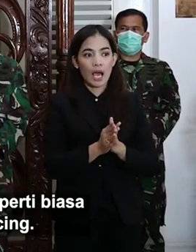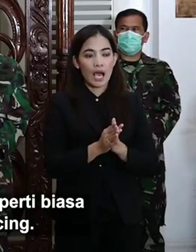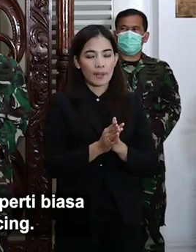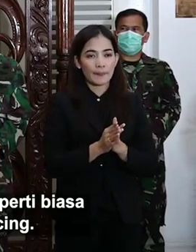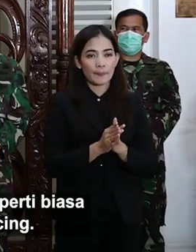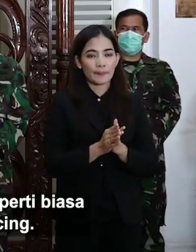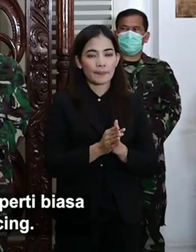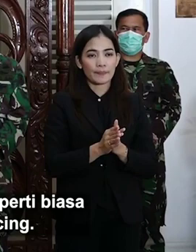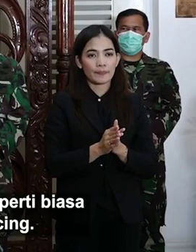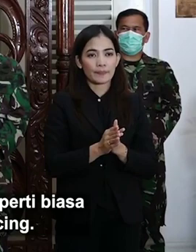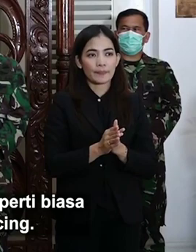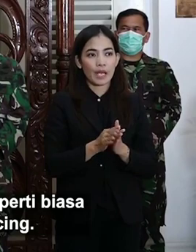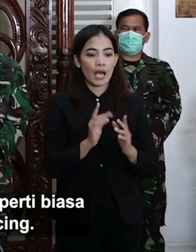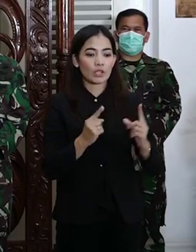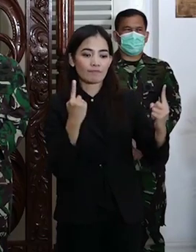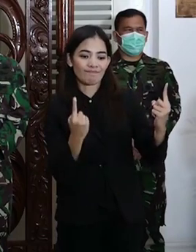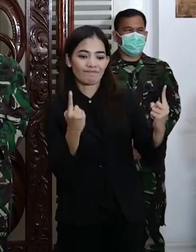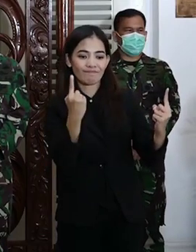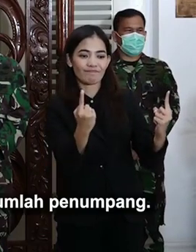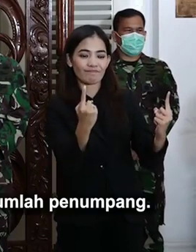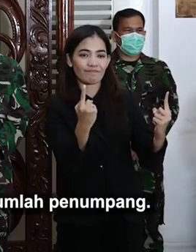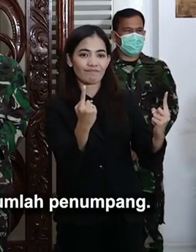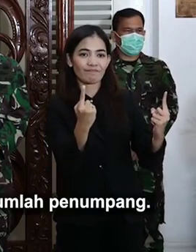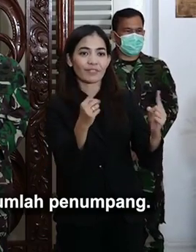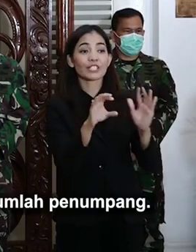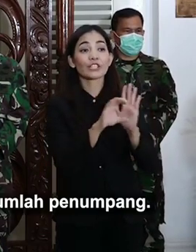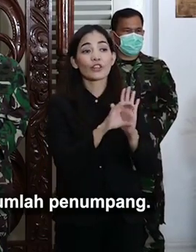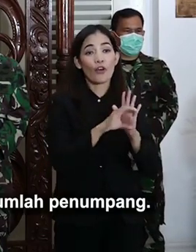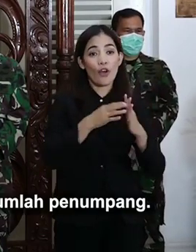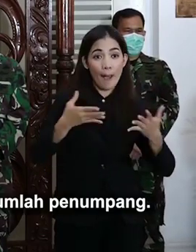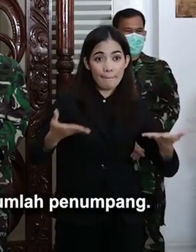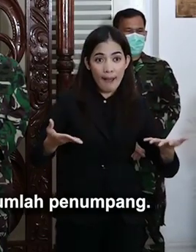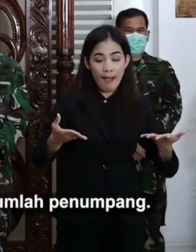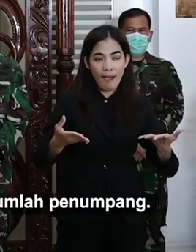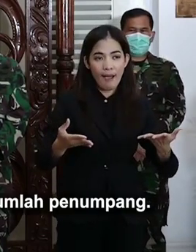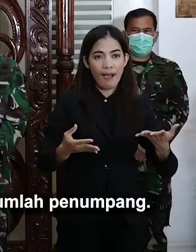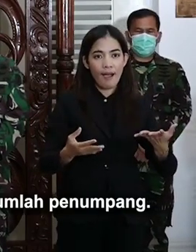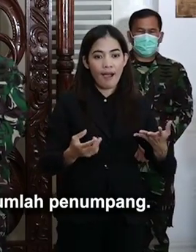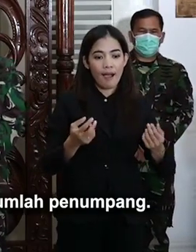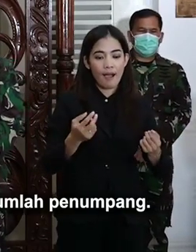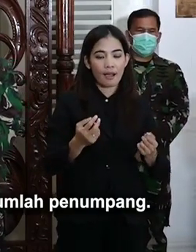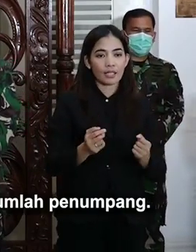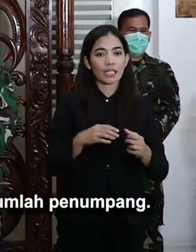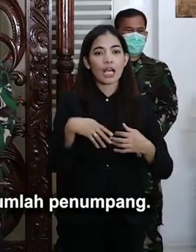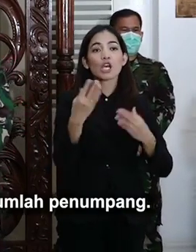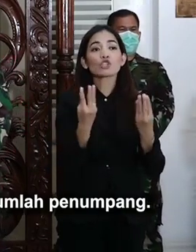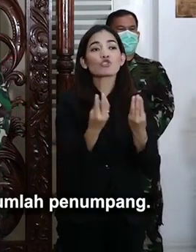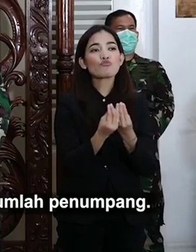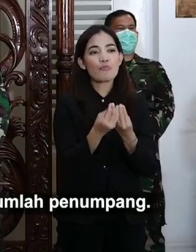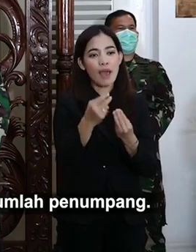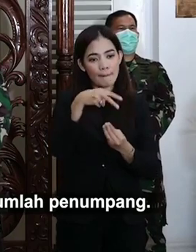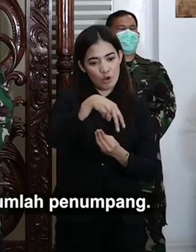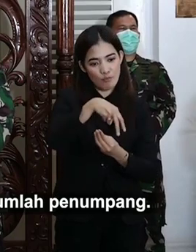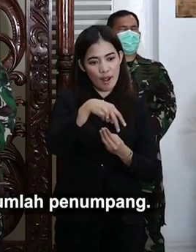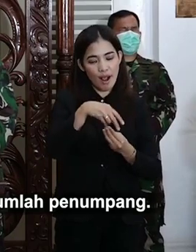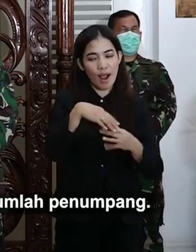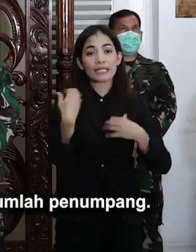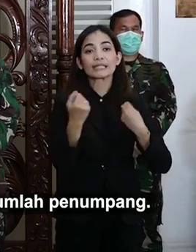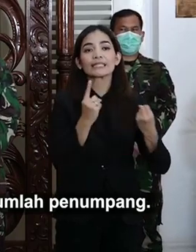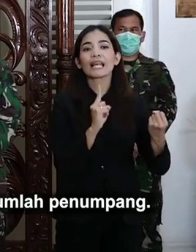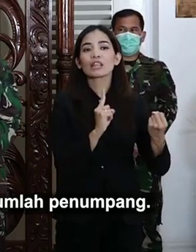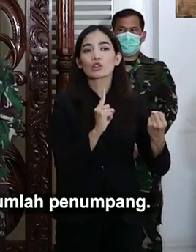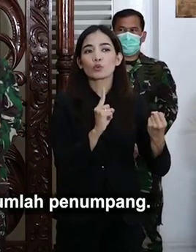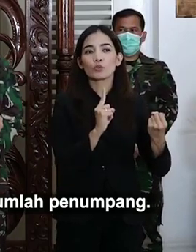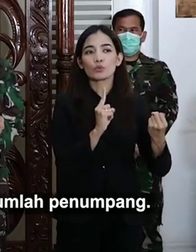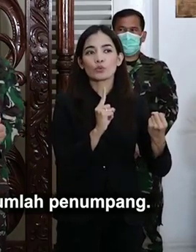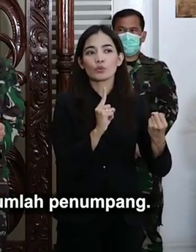ada physical distancing. Artinya, kendaraan-kendaraan itu jumlah penumpang per